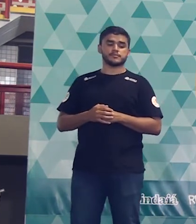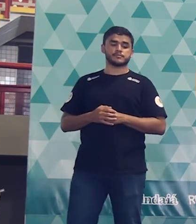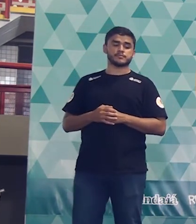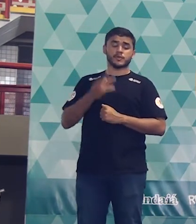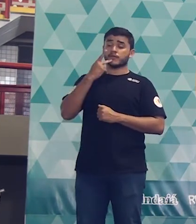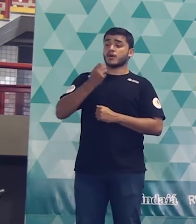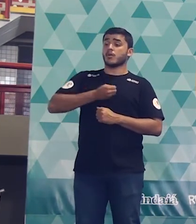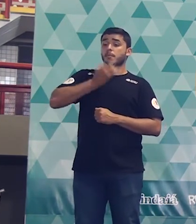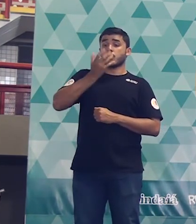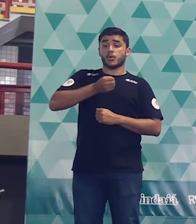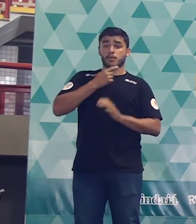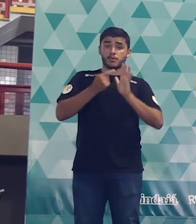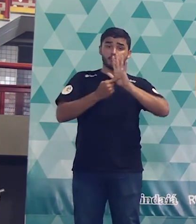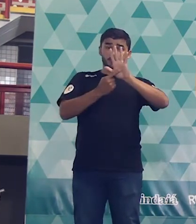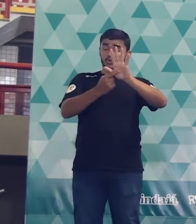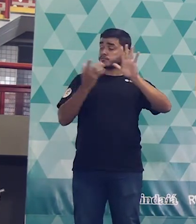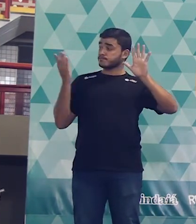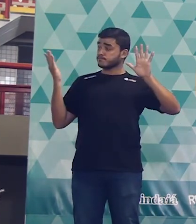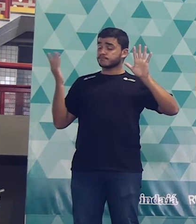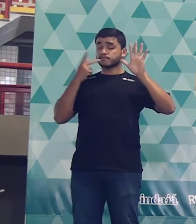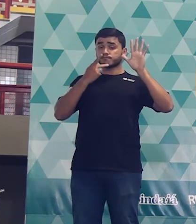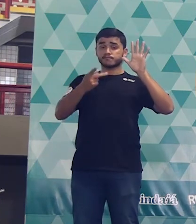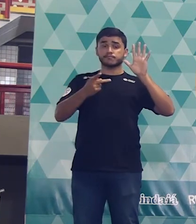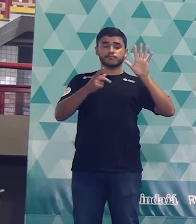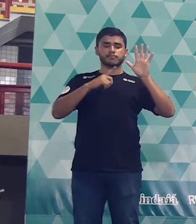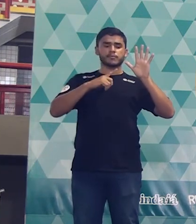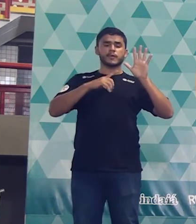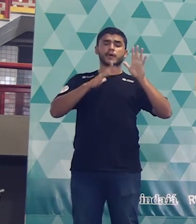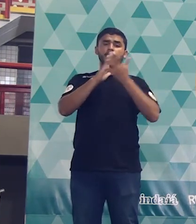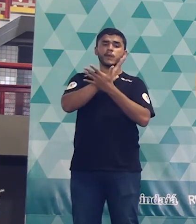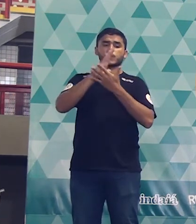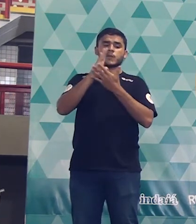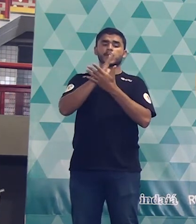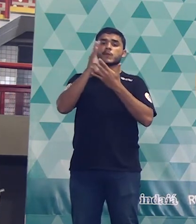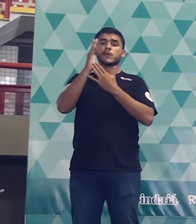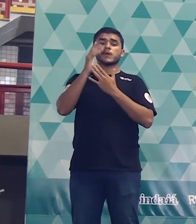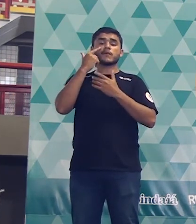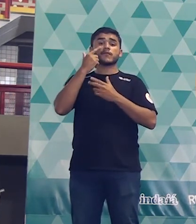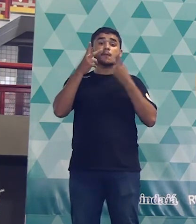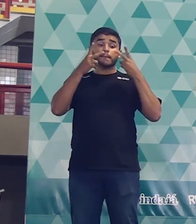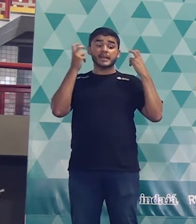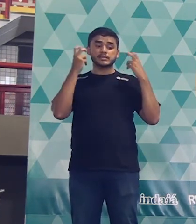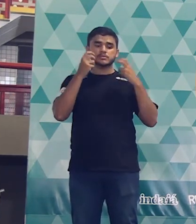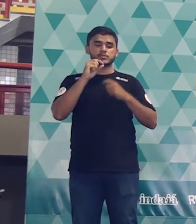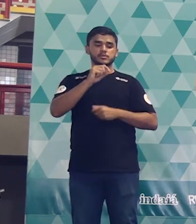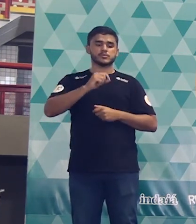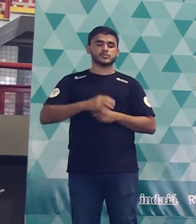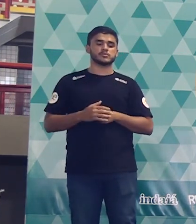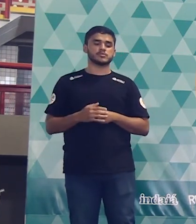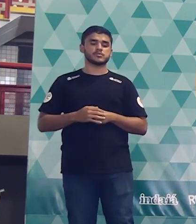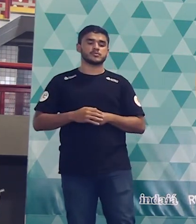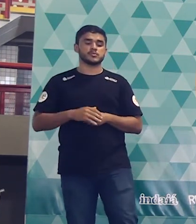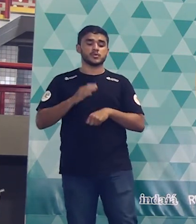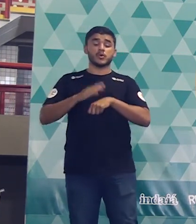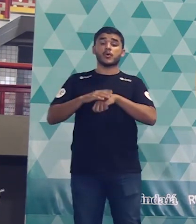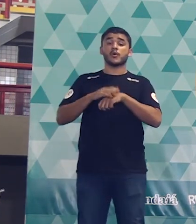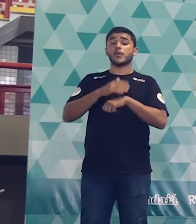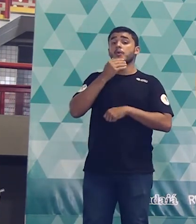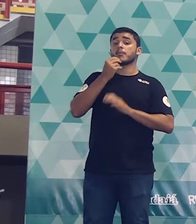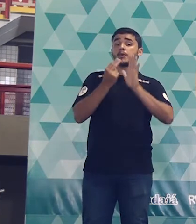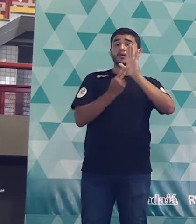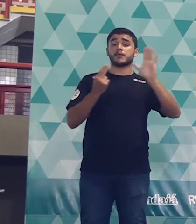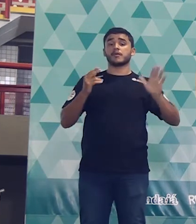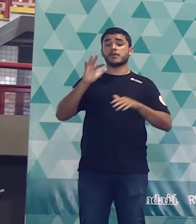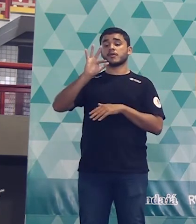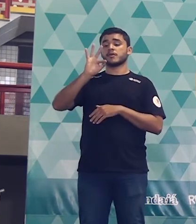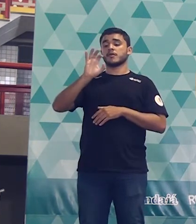não tem na apostila de vocês, nós temos algumas informações explícitas de Fernando Pessoa.